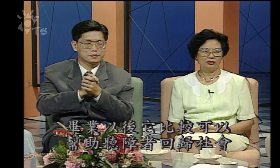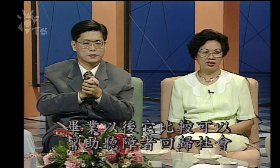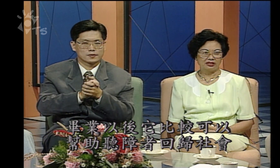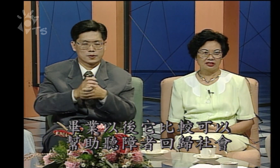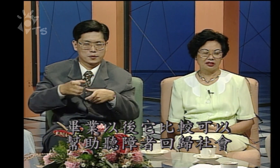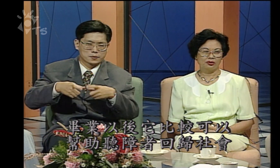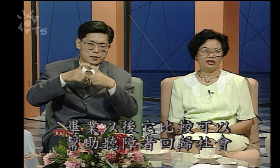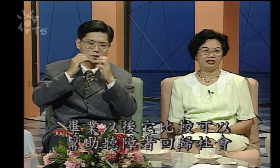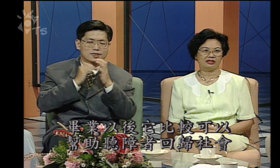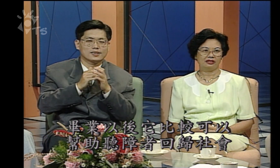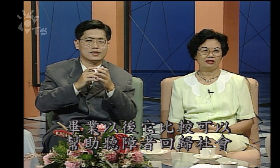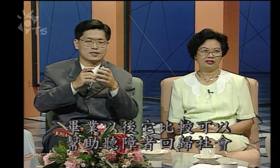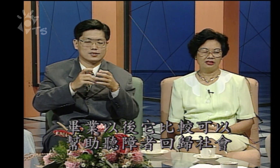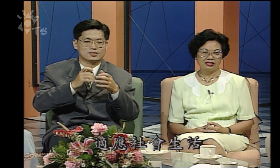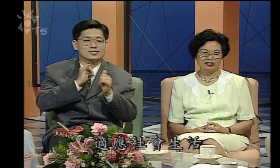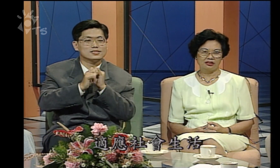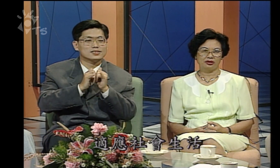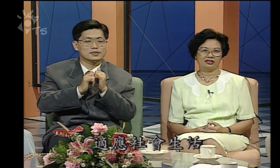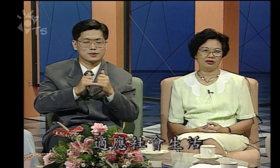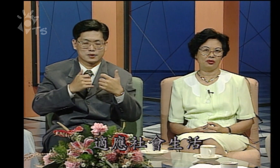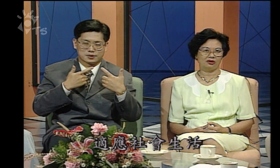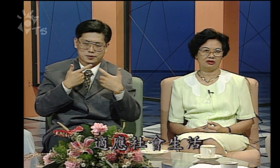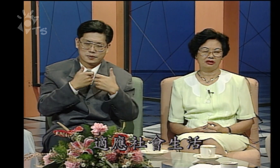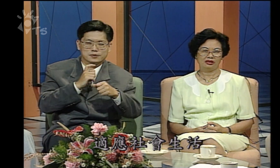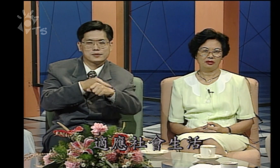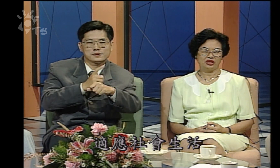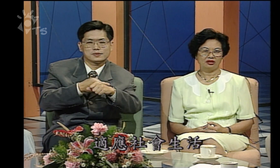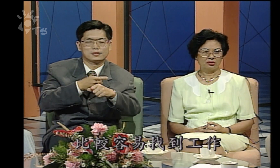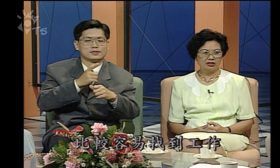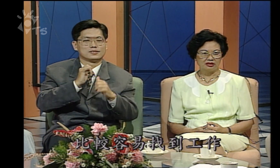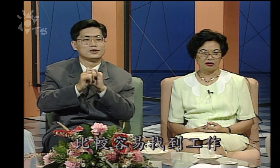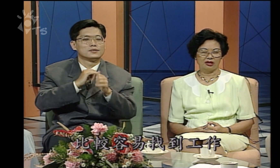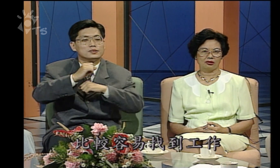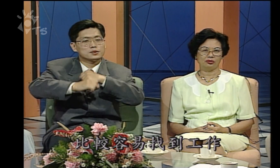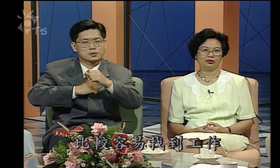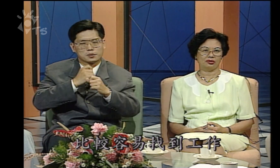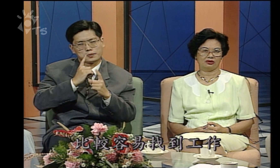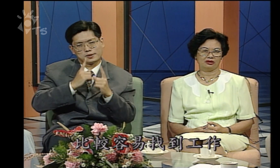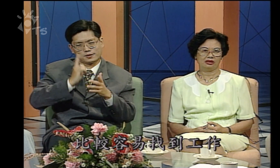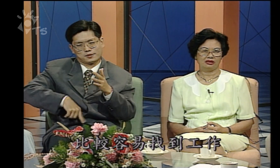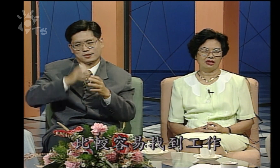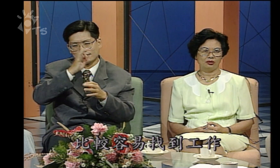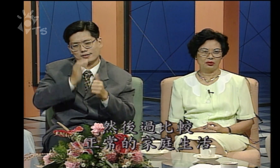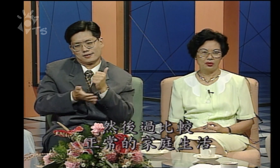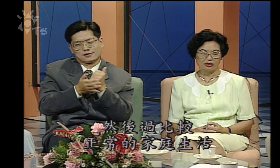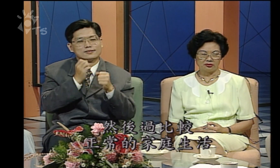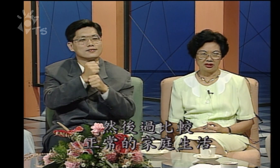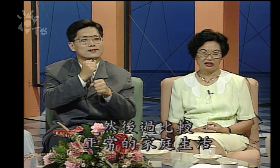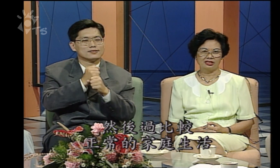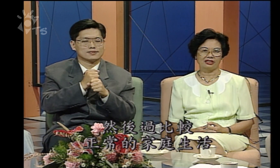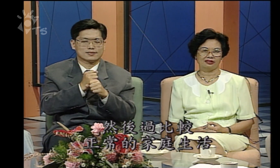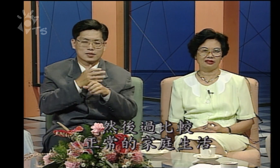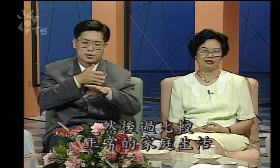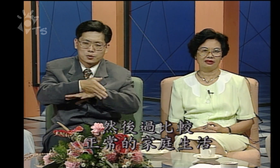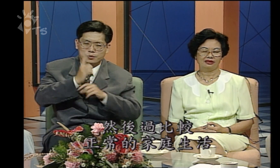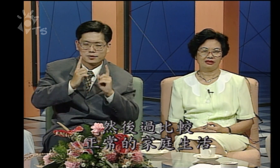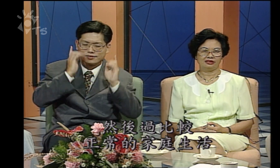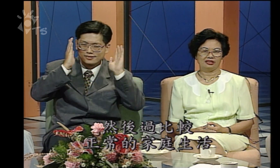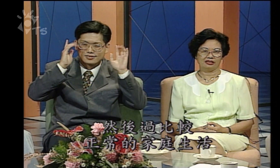归社会，适应社会生活，比较容易找到工作，然后过比较正常的一些